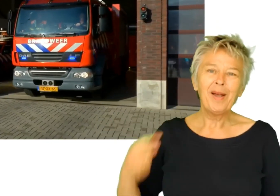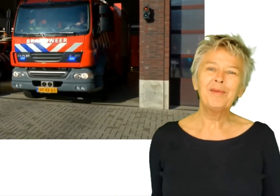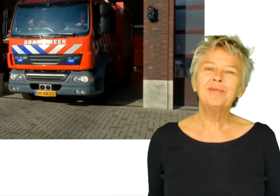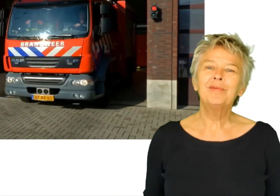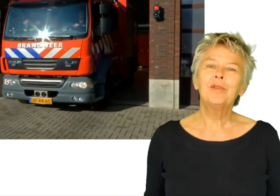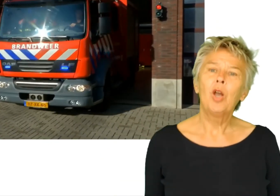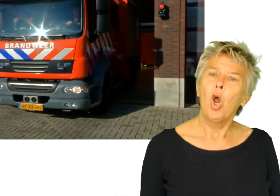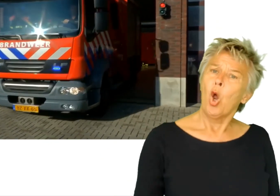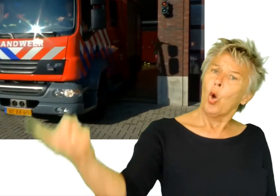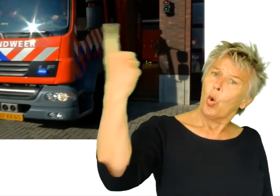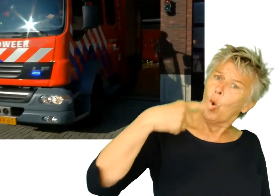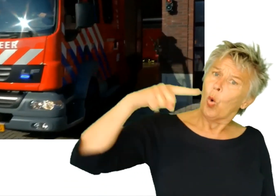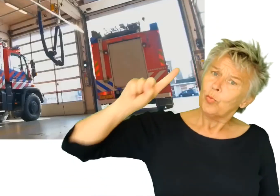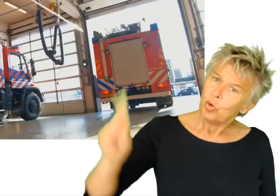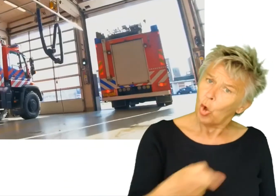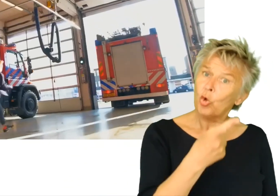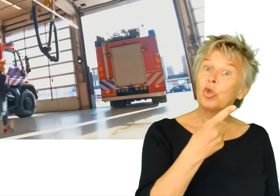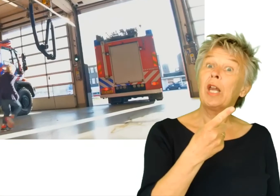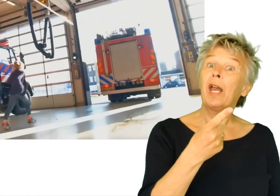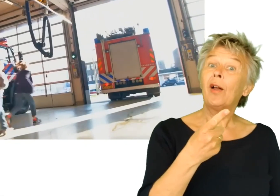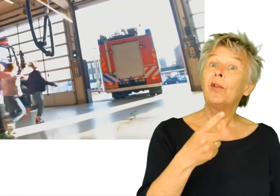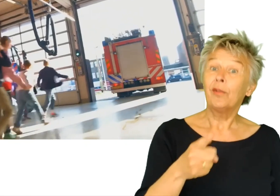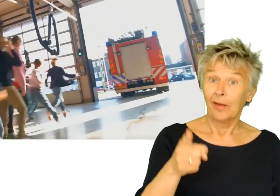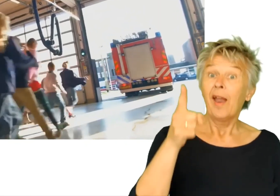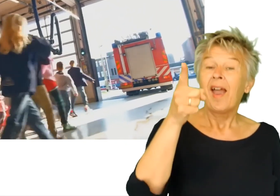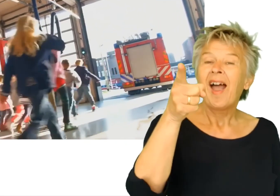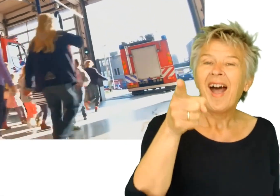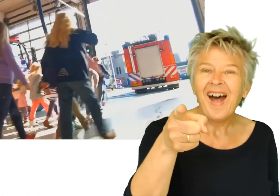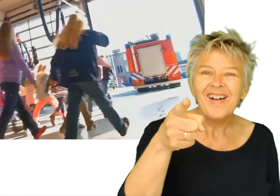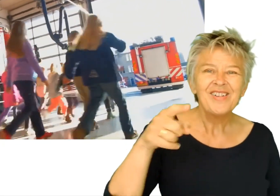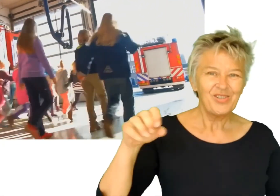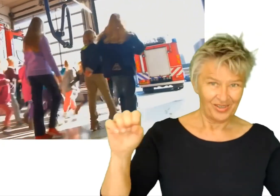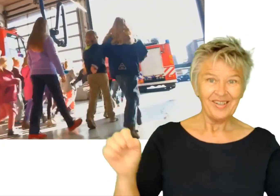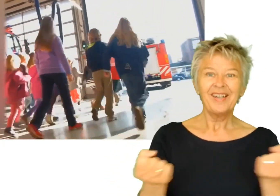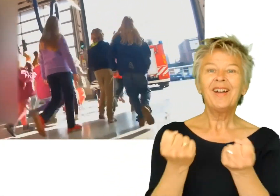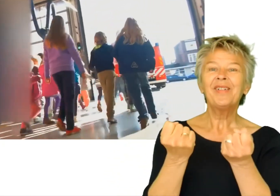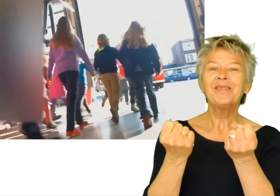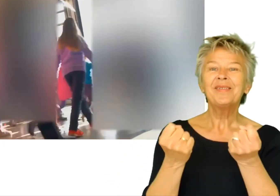brandweerman, kom zo snel als je kan.